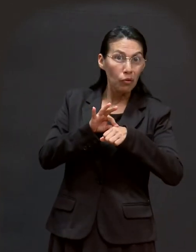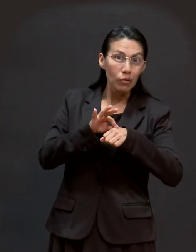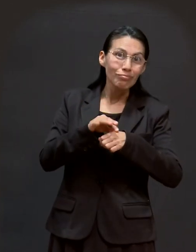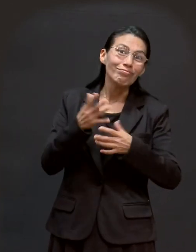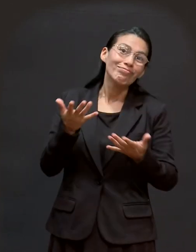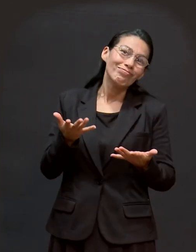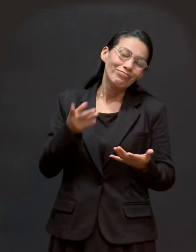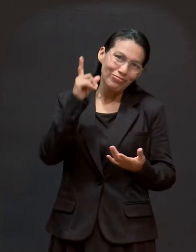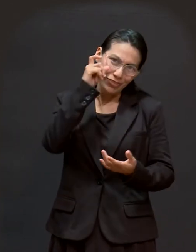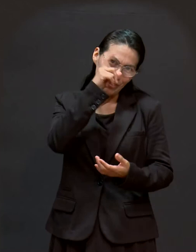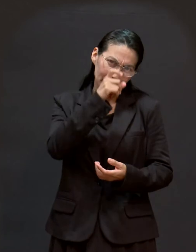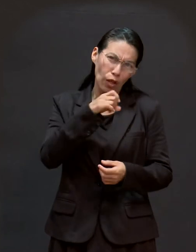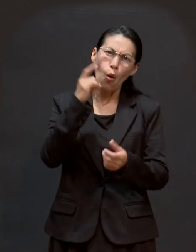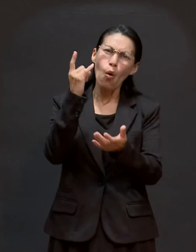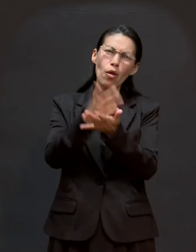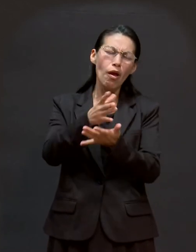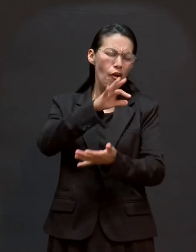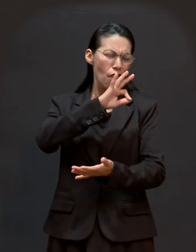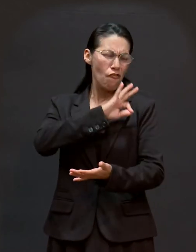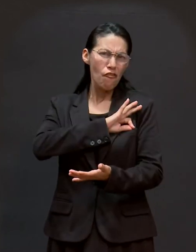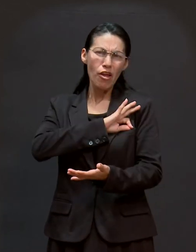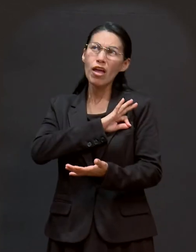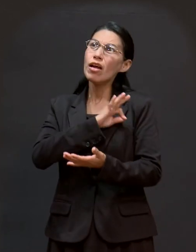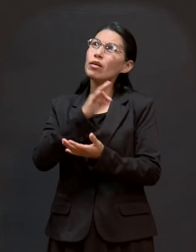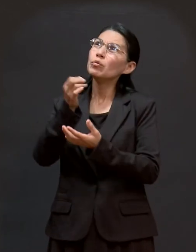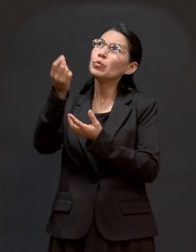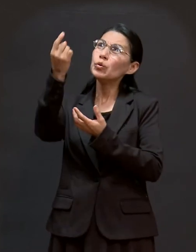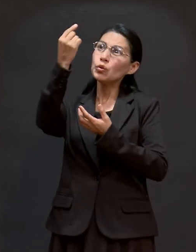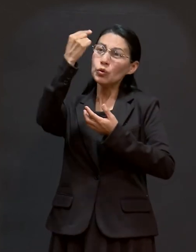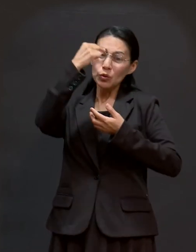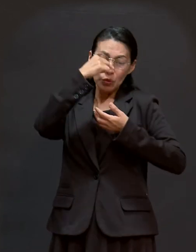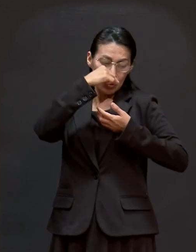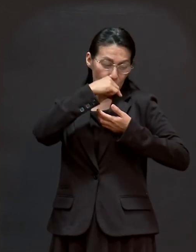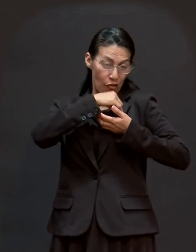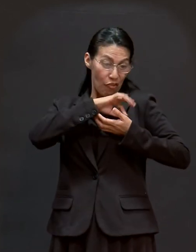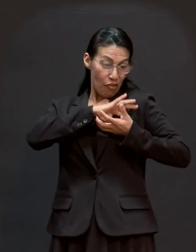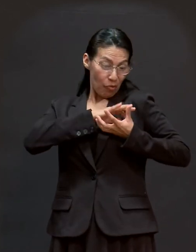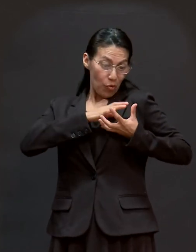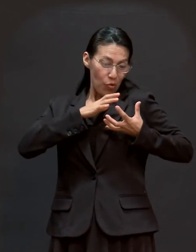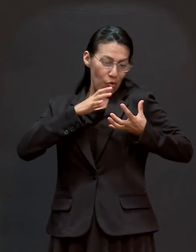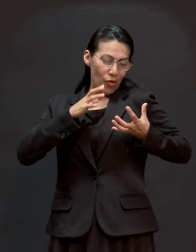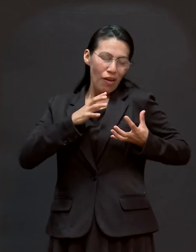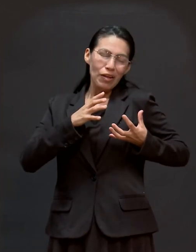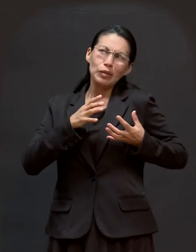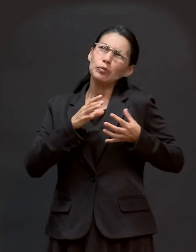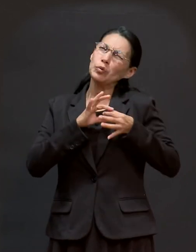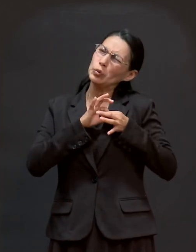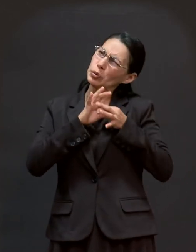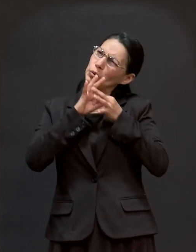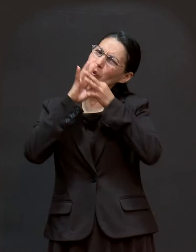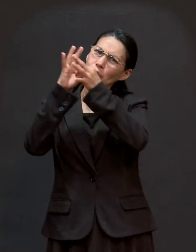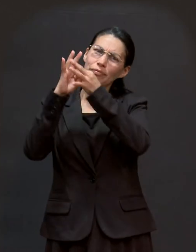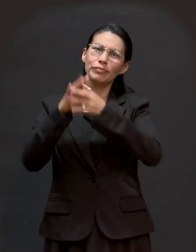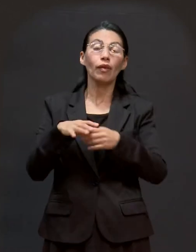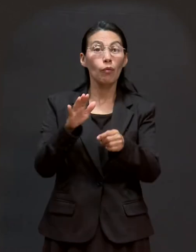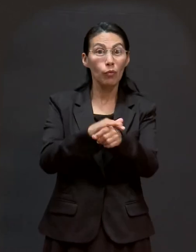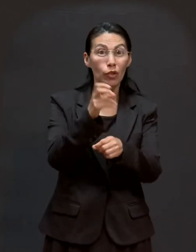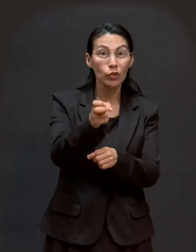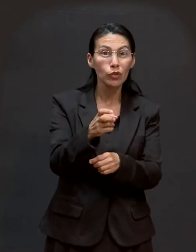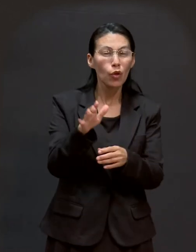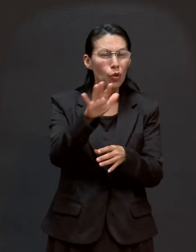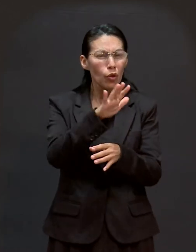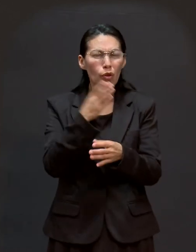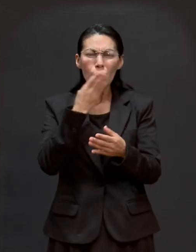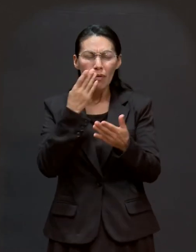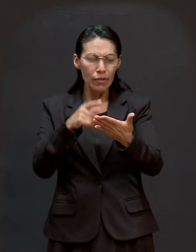puede vivir a través de la fe por eso el ingrediente de la fe va combinado con el estudio y